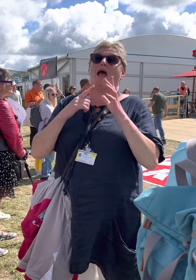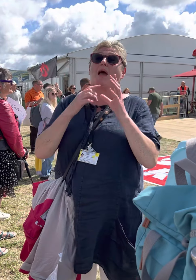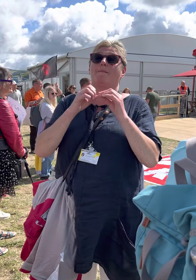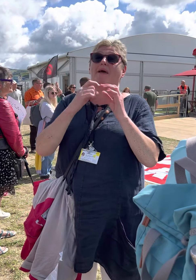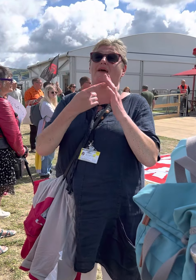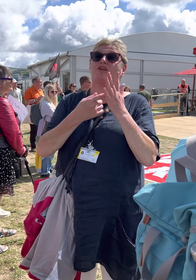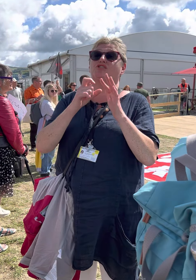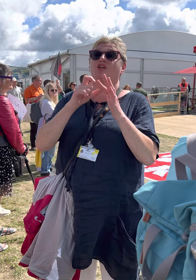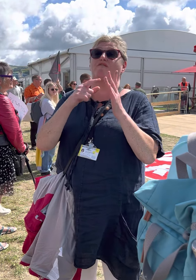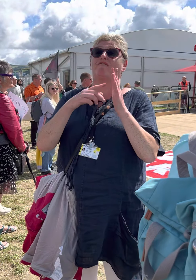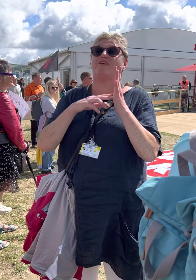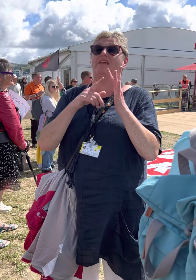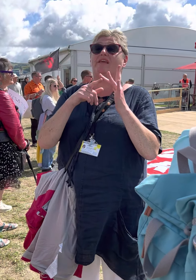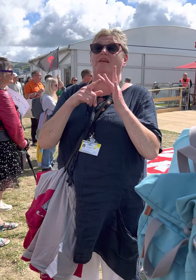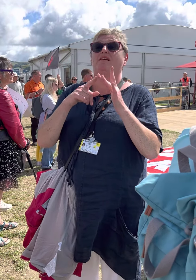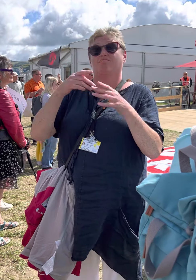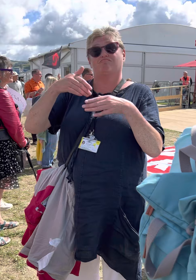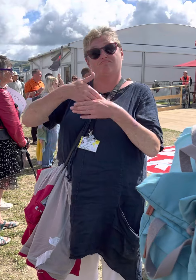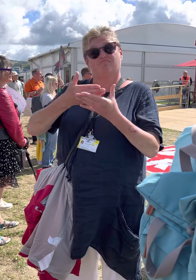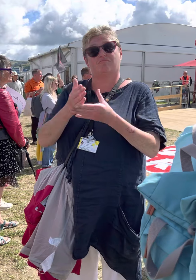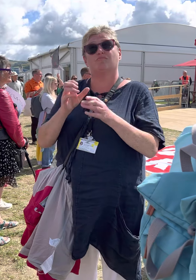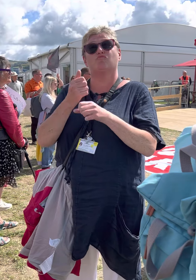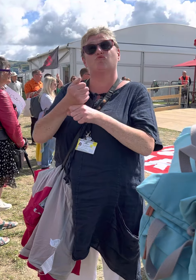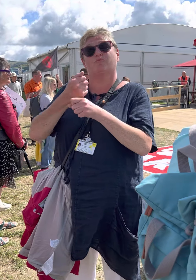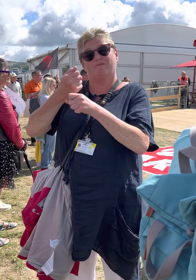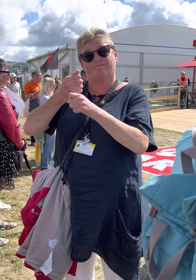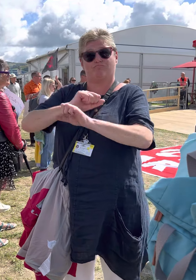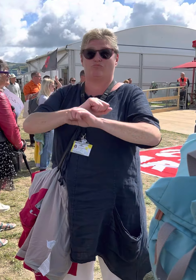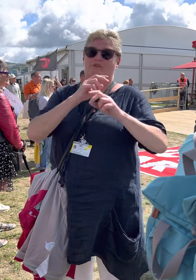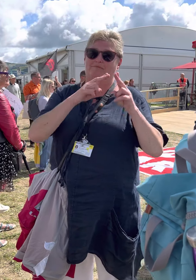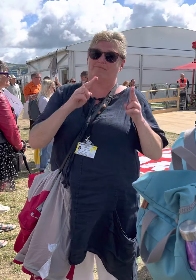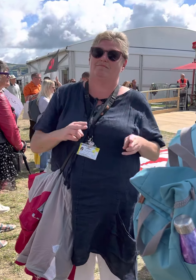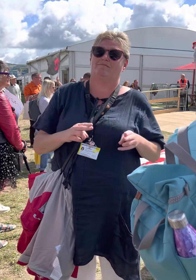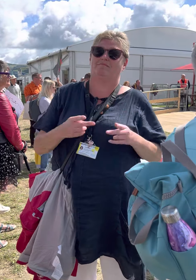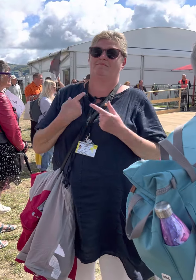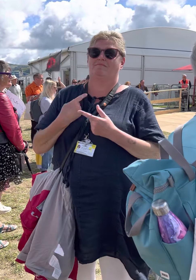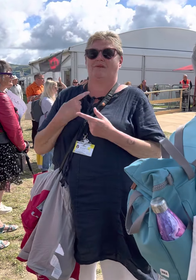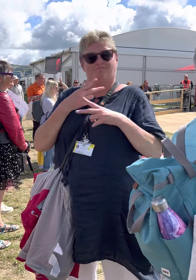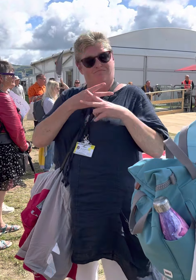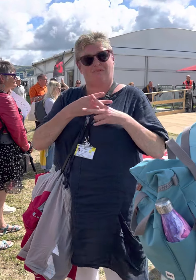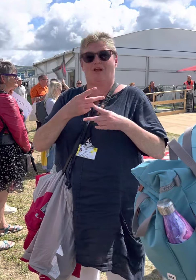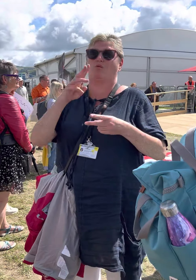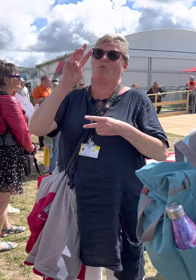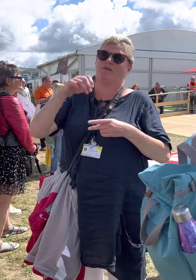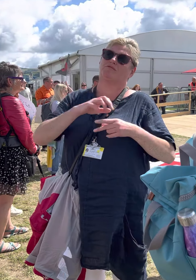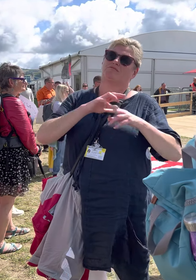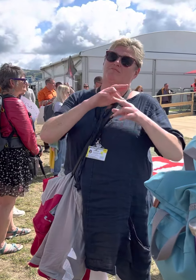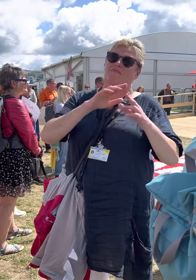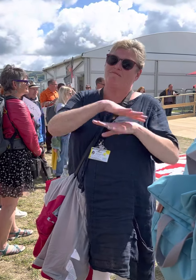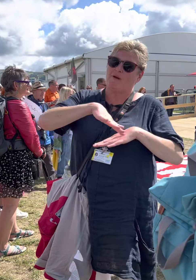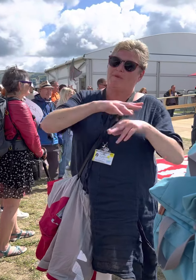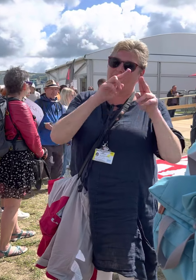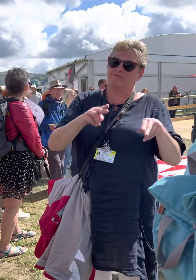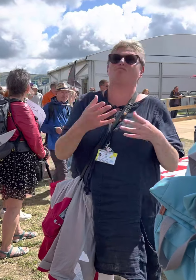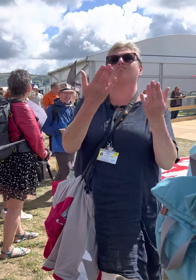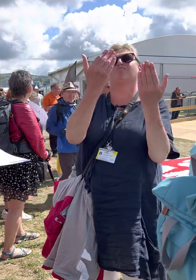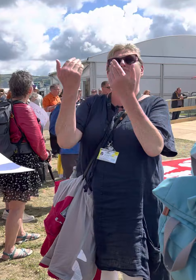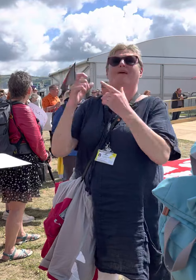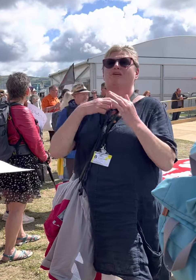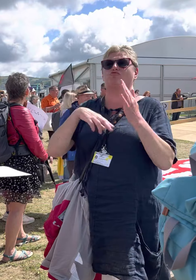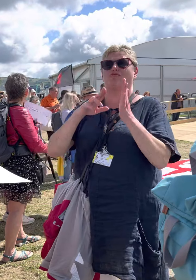a mae'n rhan o'r grŵp ymgyrchu ar faterion tai, Siarter Cyfiawnder Cartrefi Cymru, felly croeso mawr i